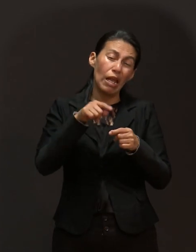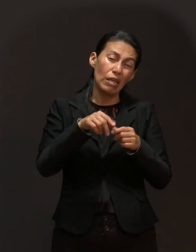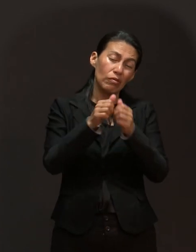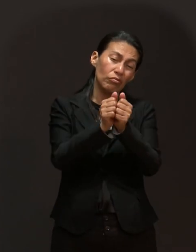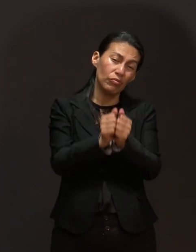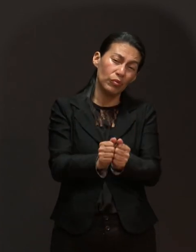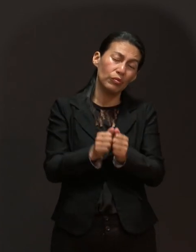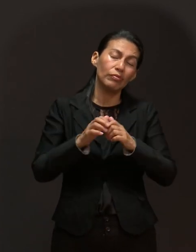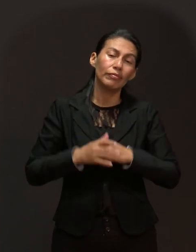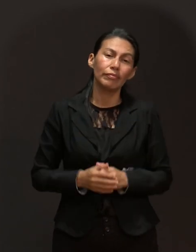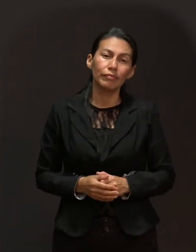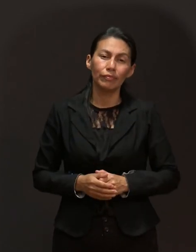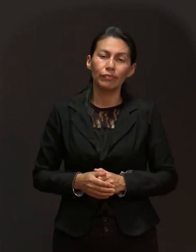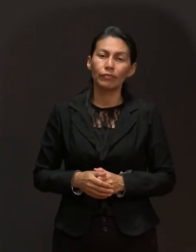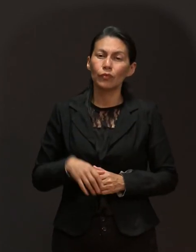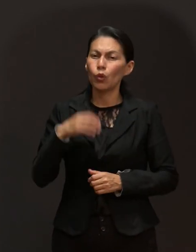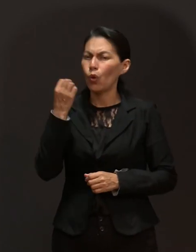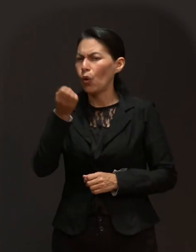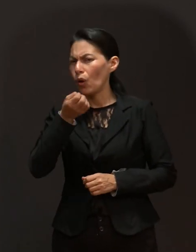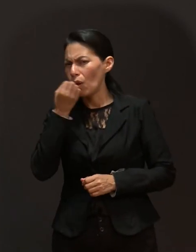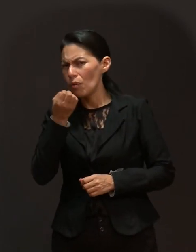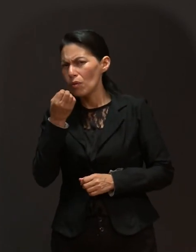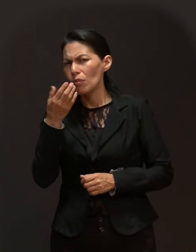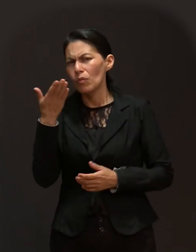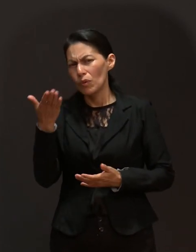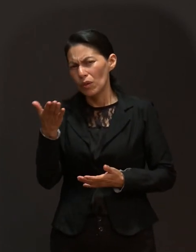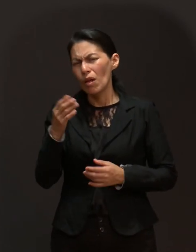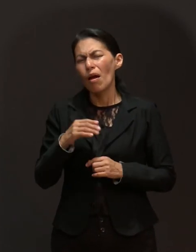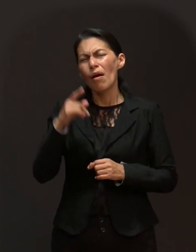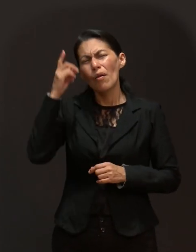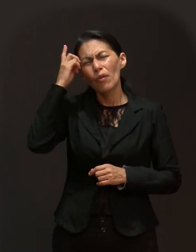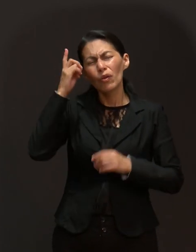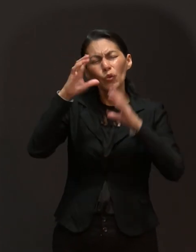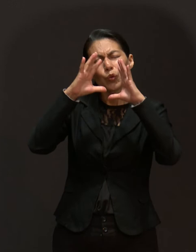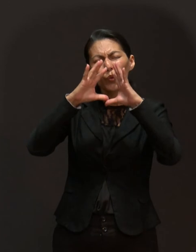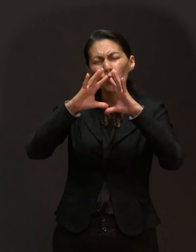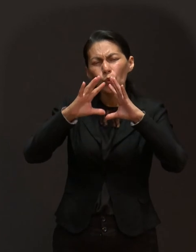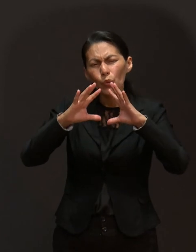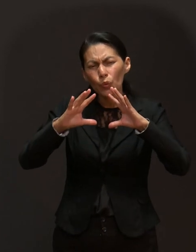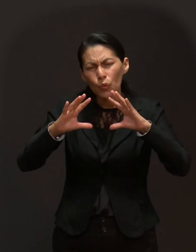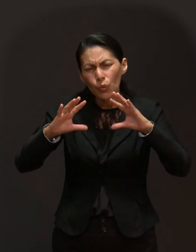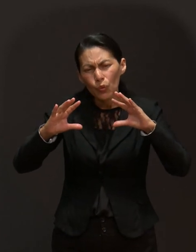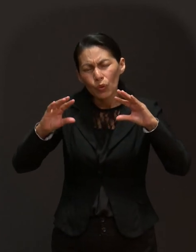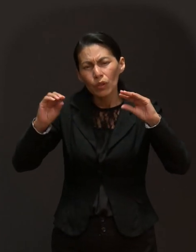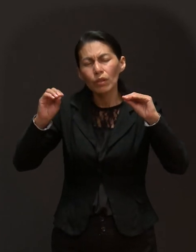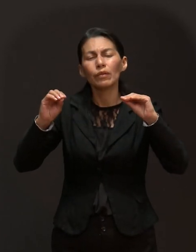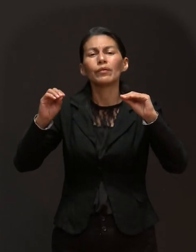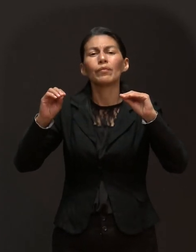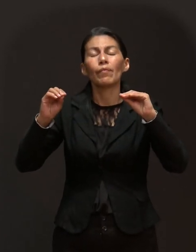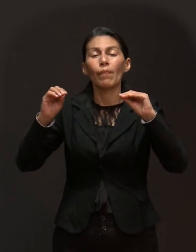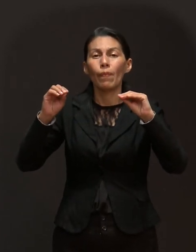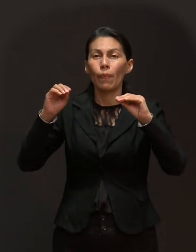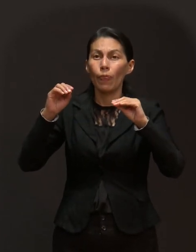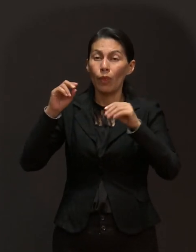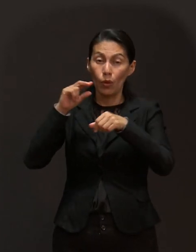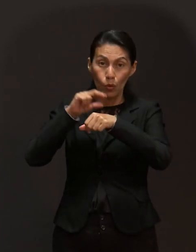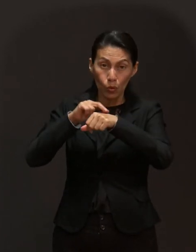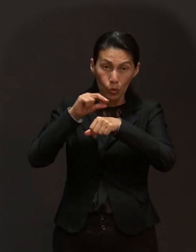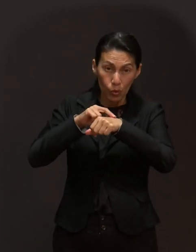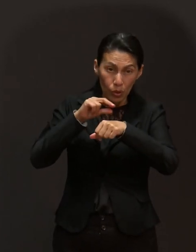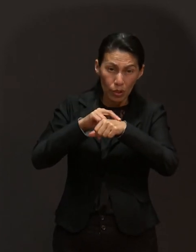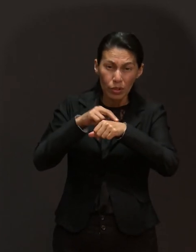a estar orando por Jenny Delfín Para que Dios sea su sanador Y use